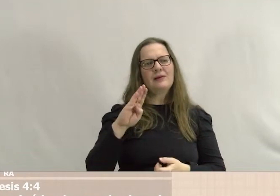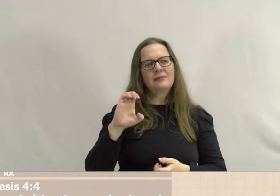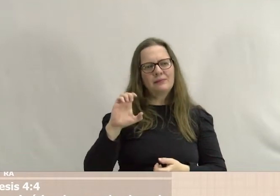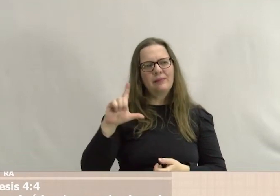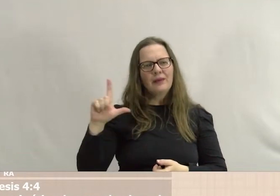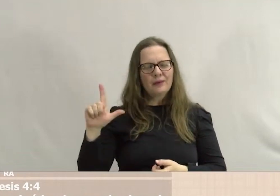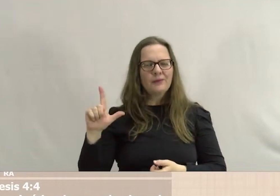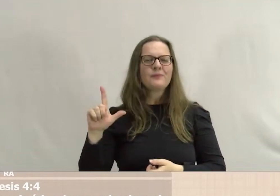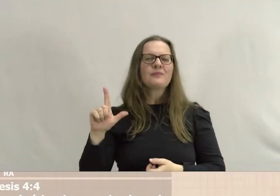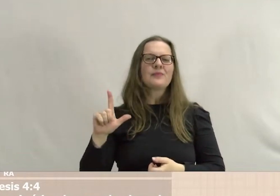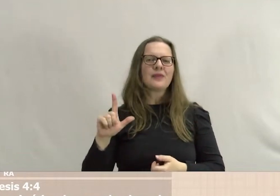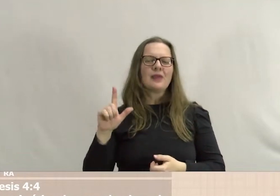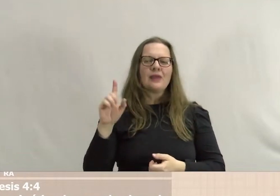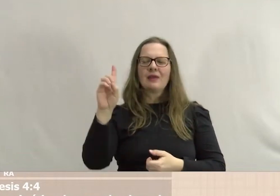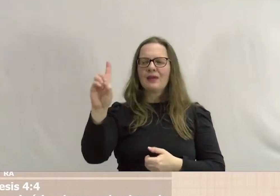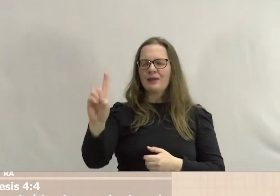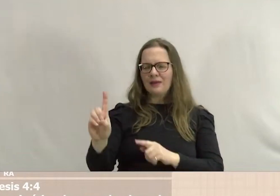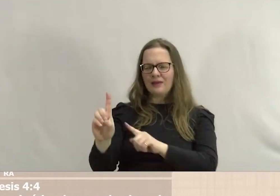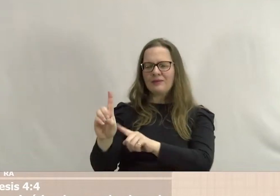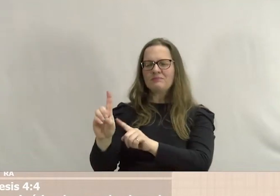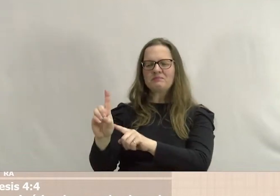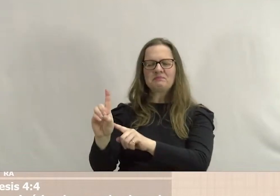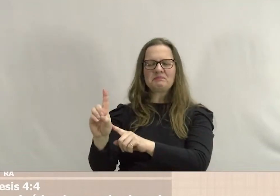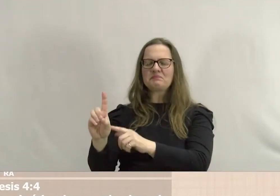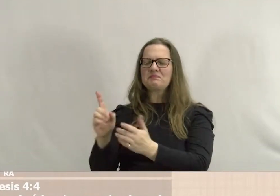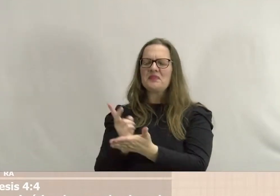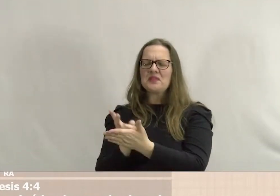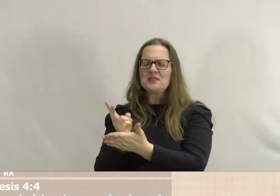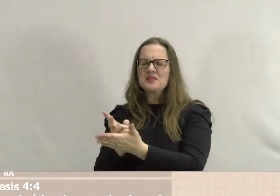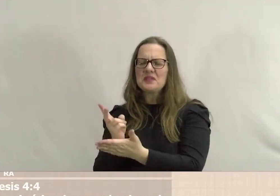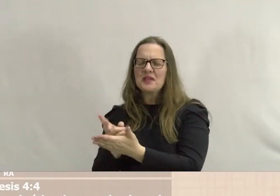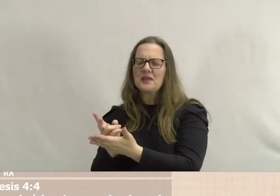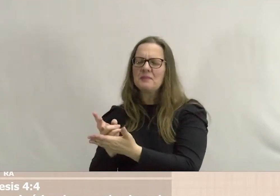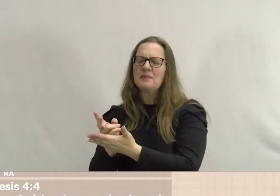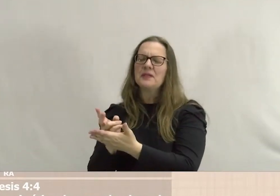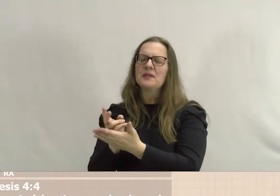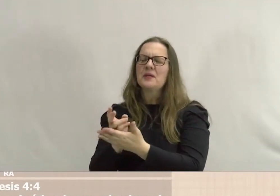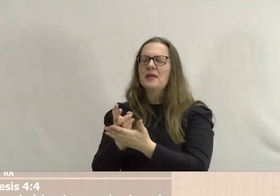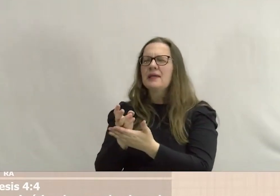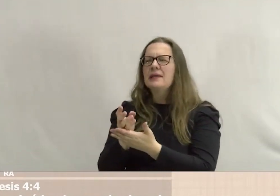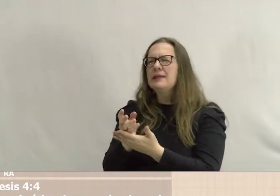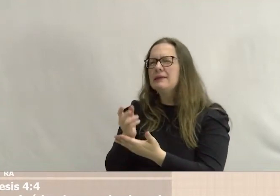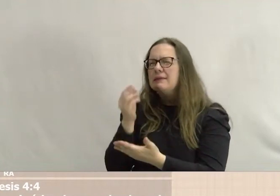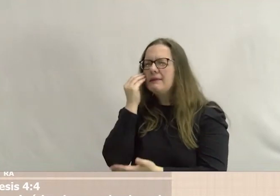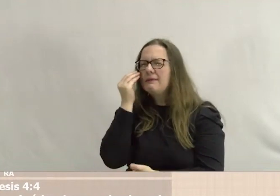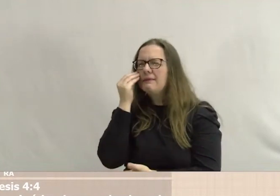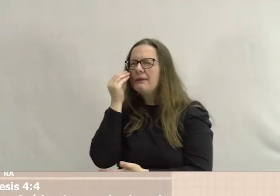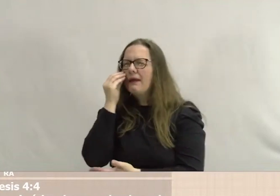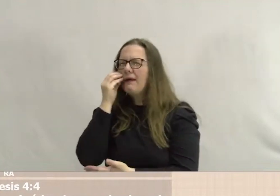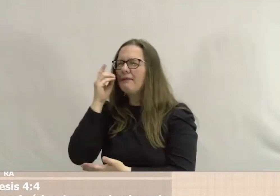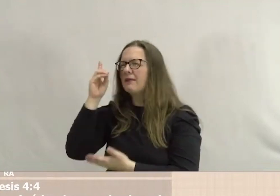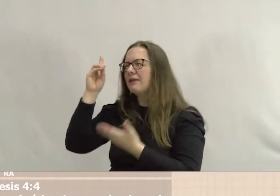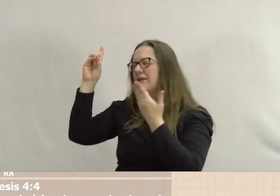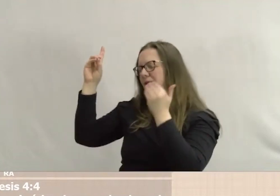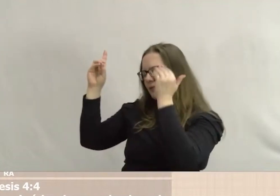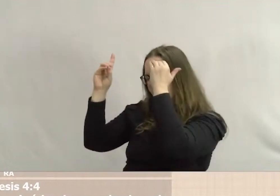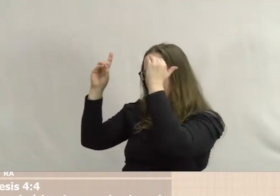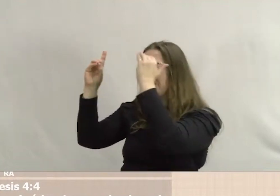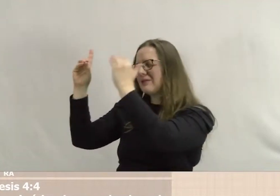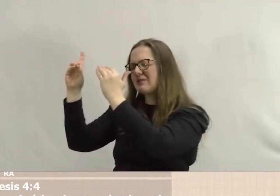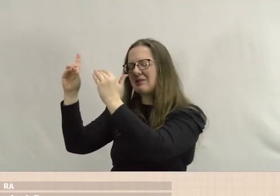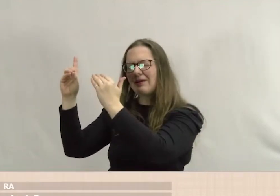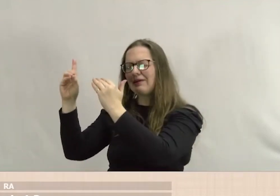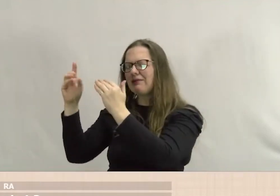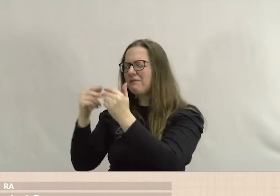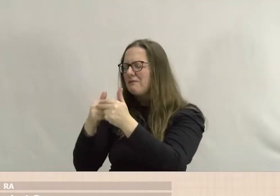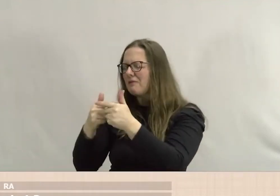Agradou-se o Senhor de Abel e de sua oferta, Versículo 3: aconteceu que no fim de uns tempos